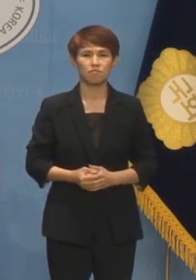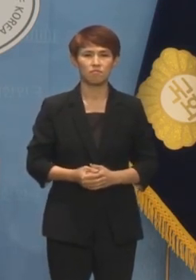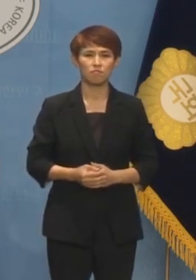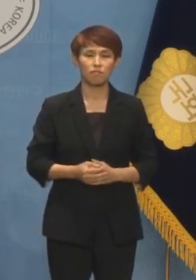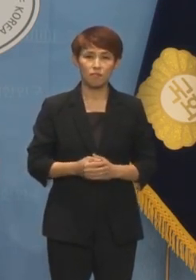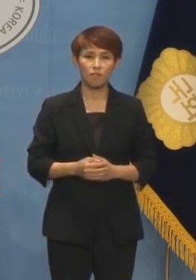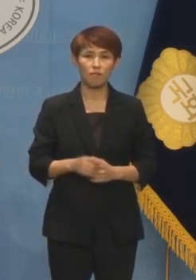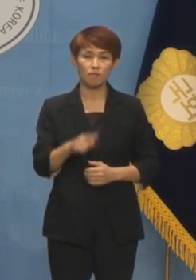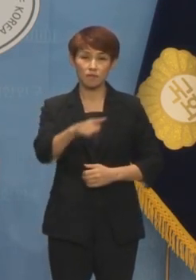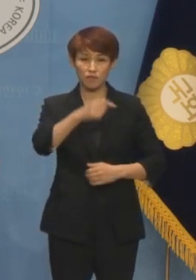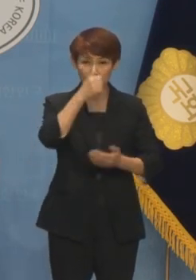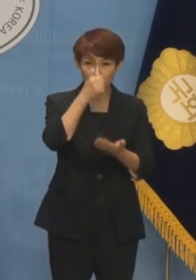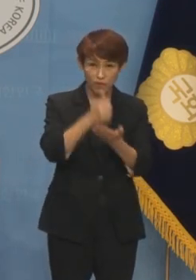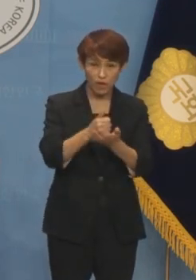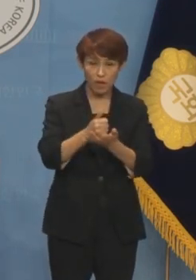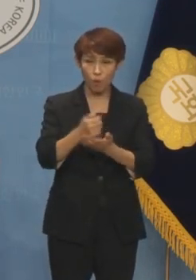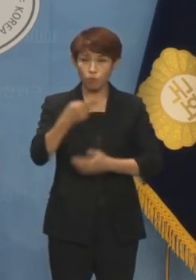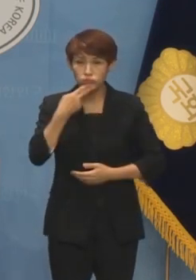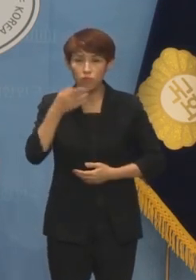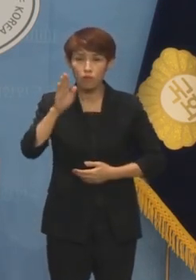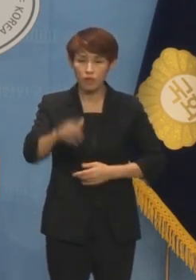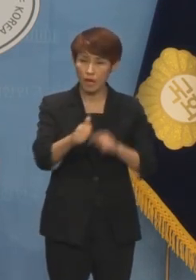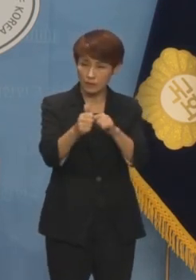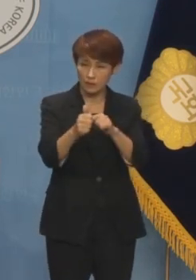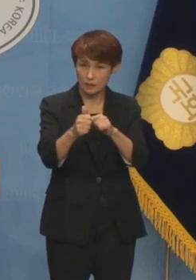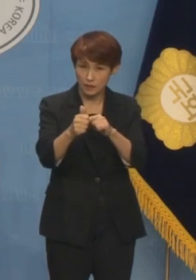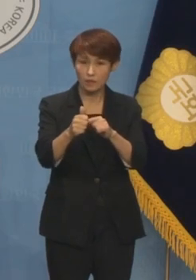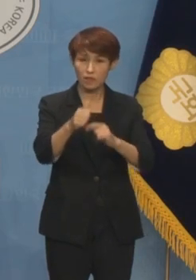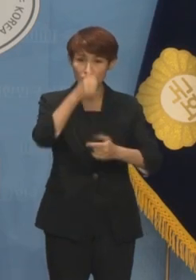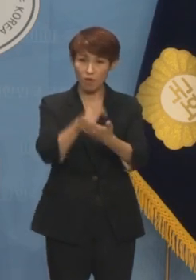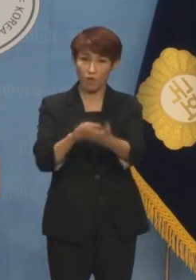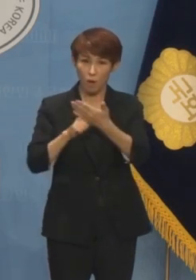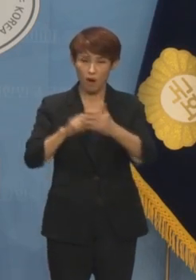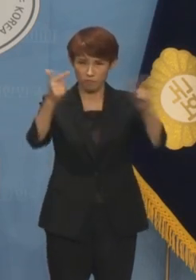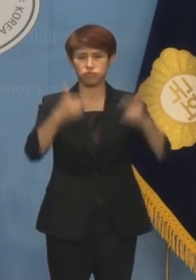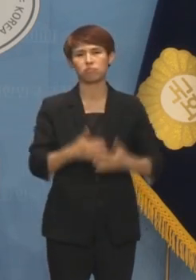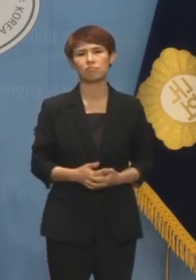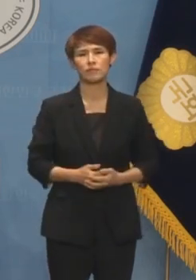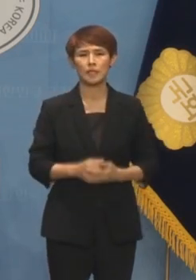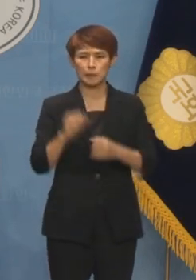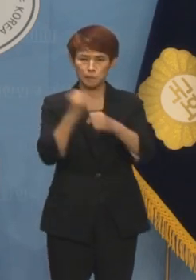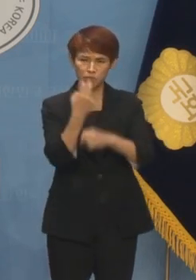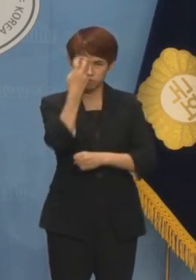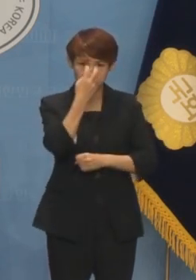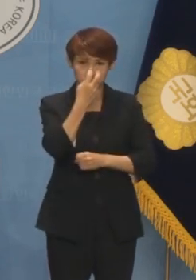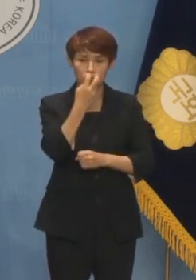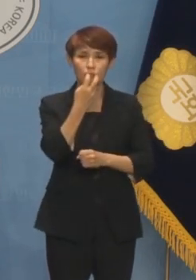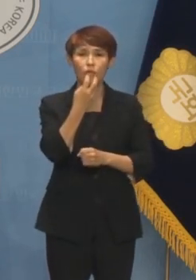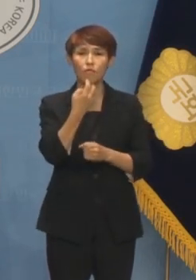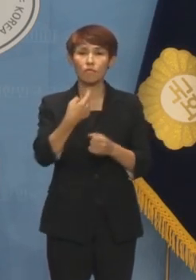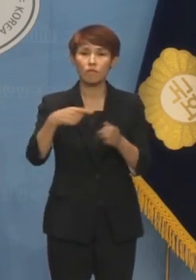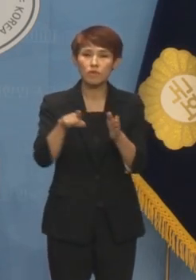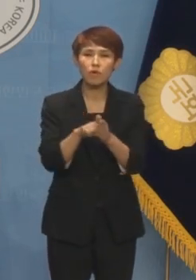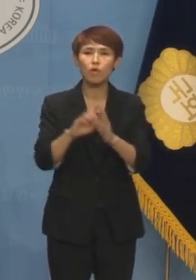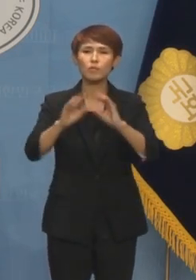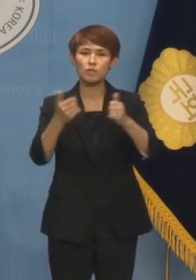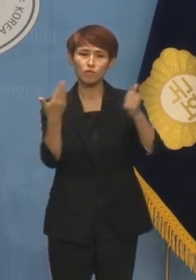데려온다고 없는 죄가 생겨나지 않습니다. 정적 제거와 조작 수사를 위해 국민이 부여한 인사권까지 남용하는